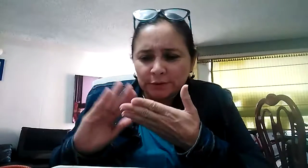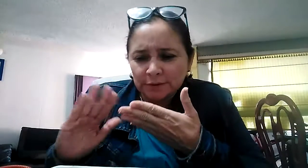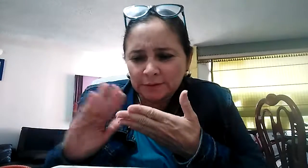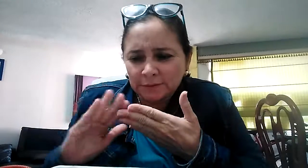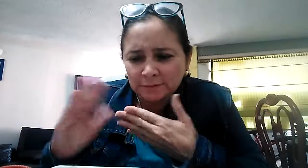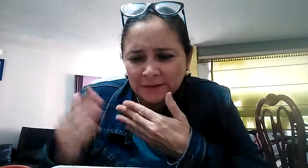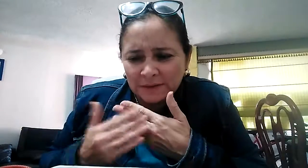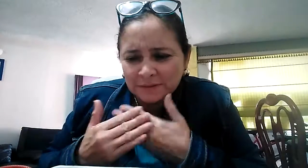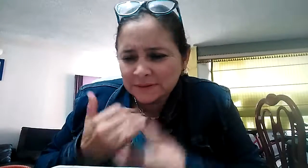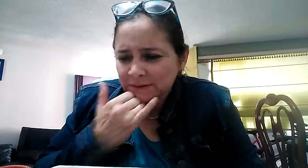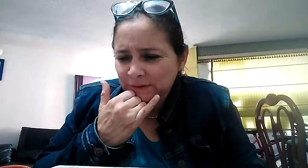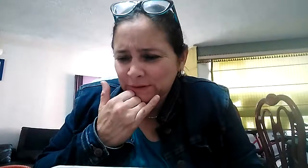de exclamación y asombro.